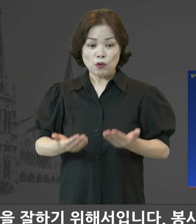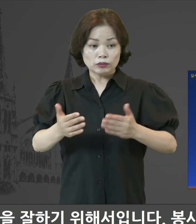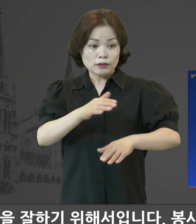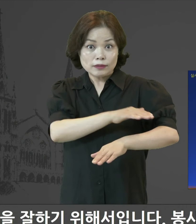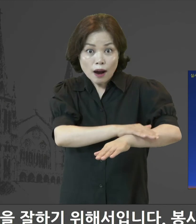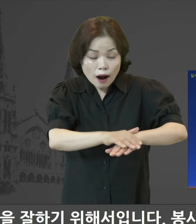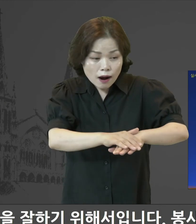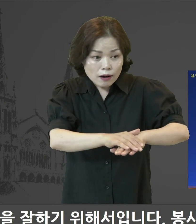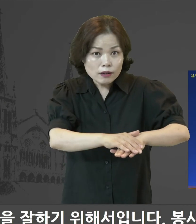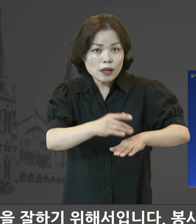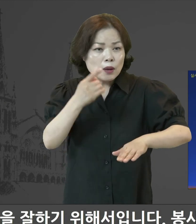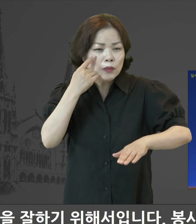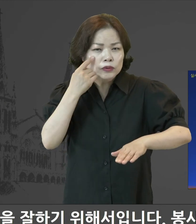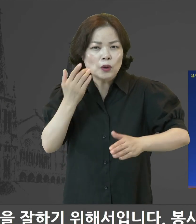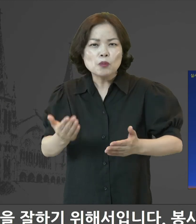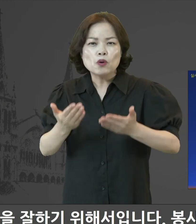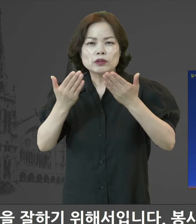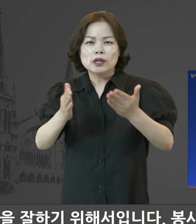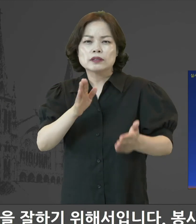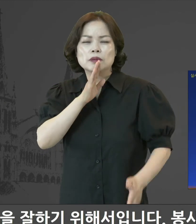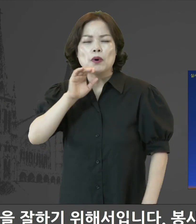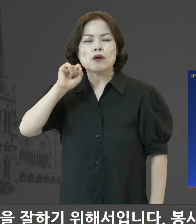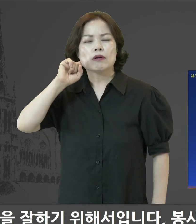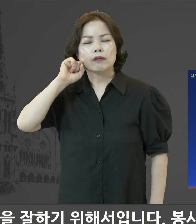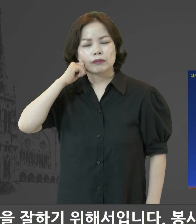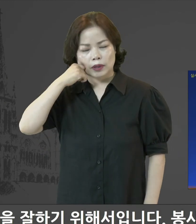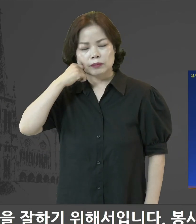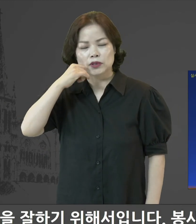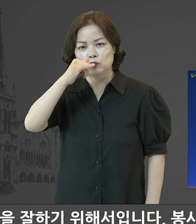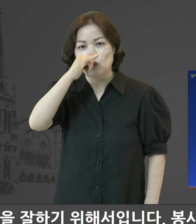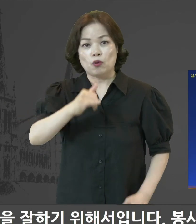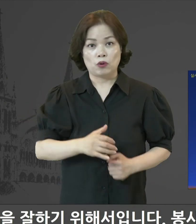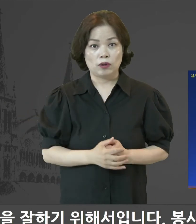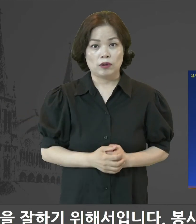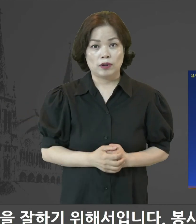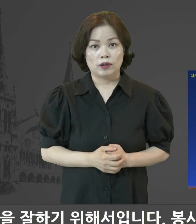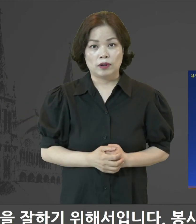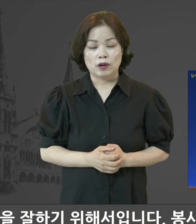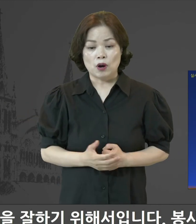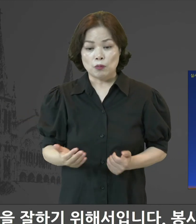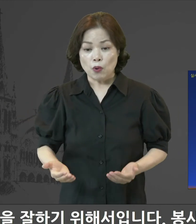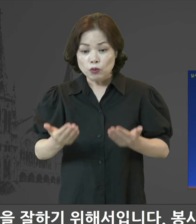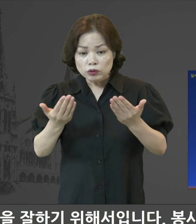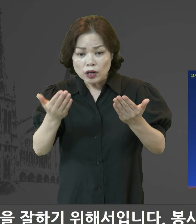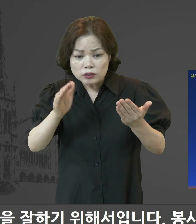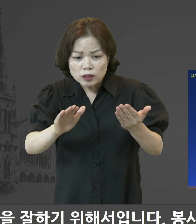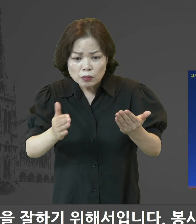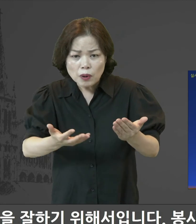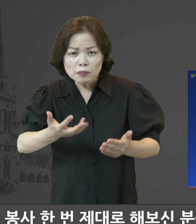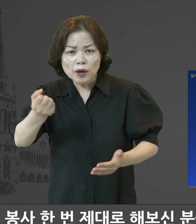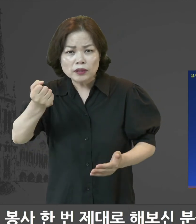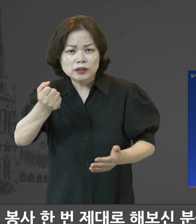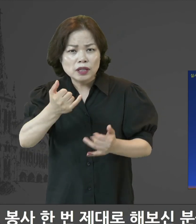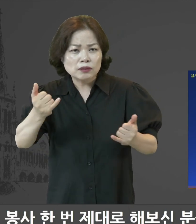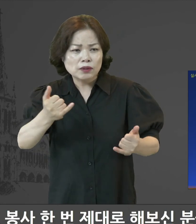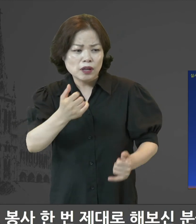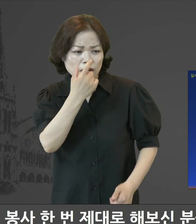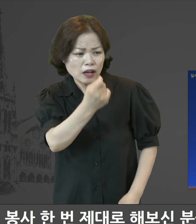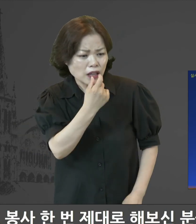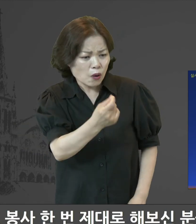제대로 해보신 분들은 봉사하는 게 참 어렵다는 거 압니다. 봉사를 하는데 봉사를 받는 사람이 왜 이렇게